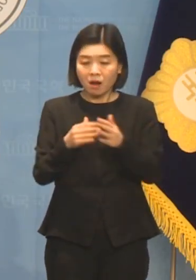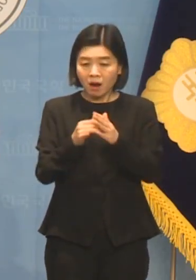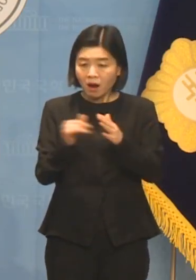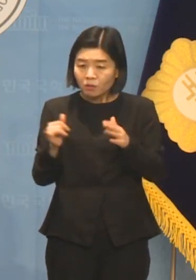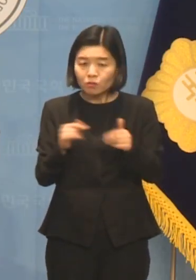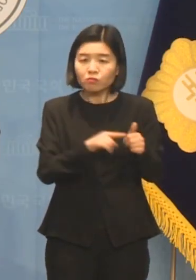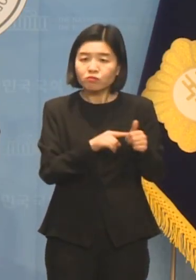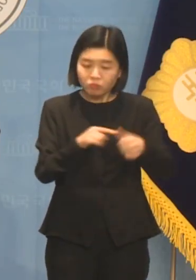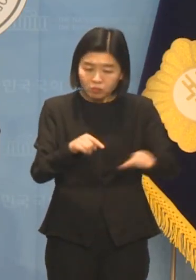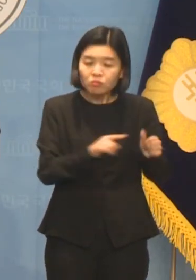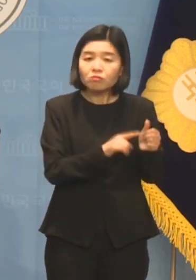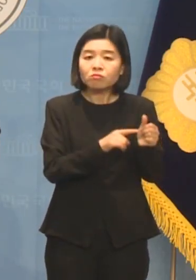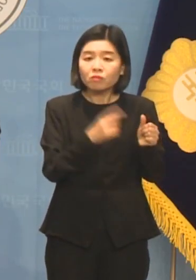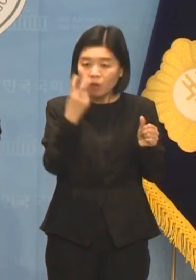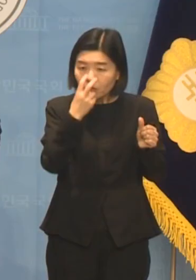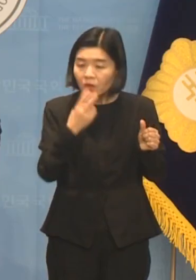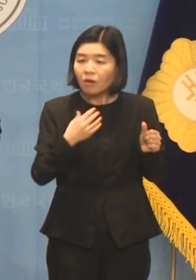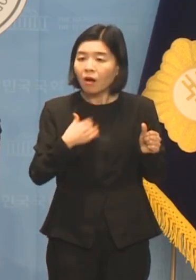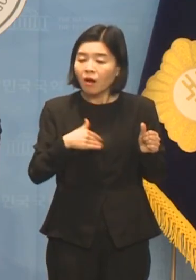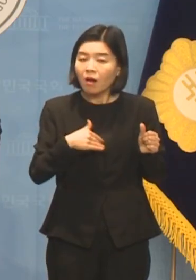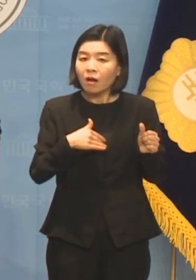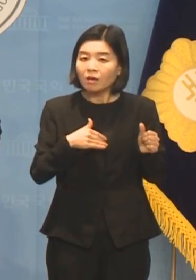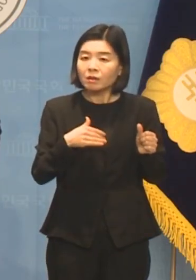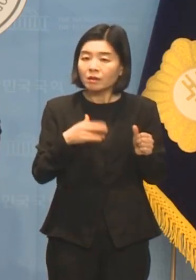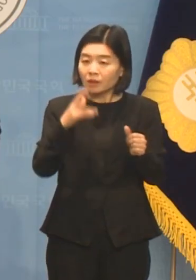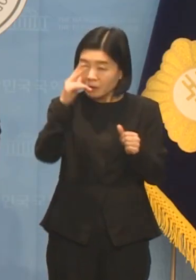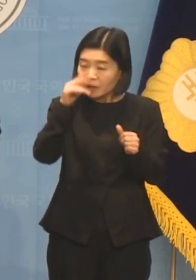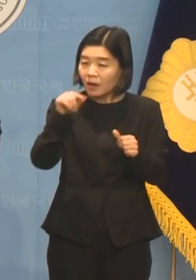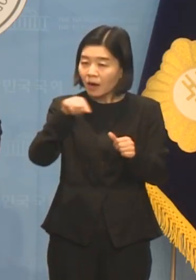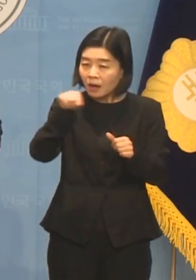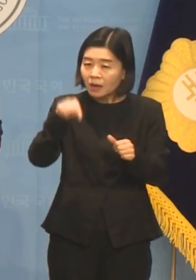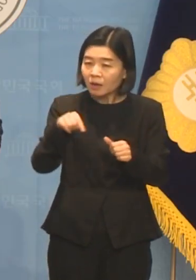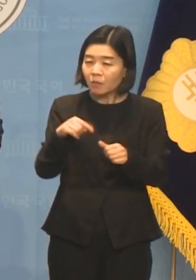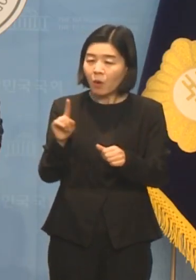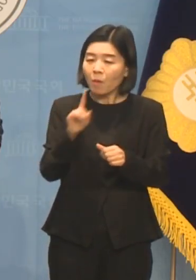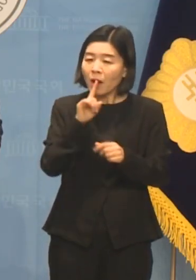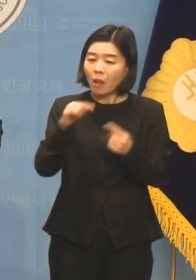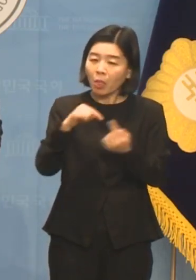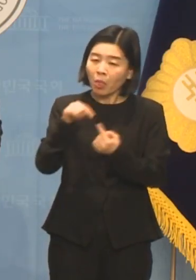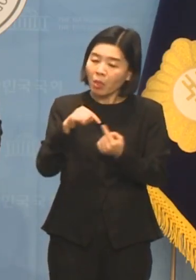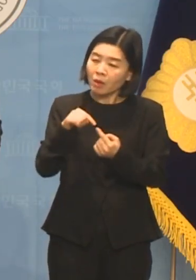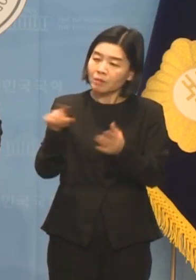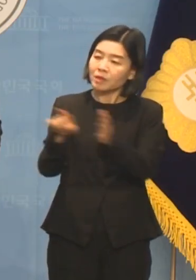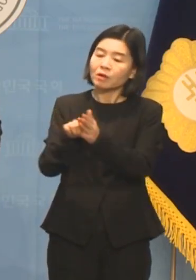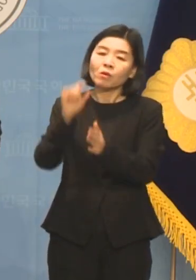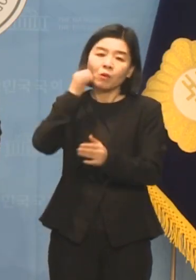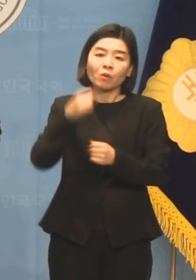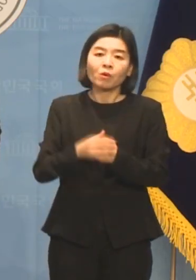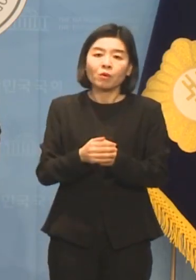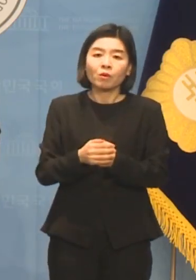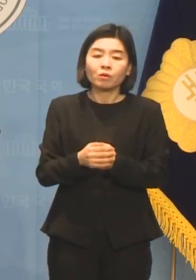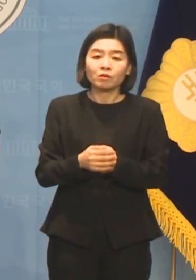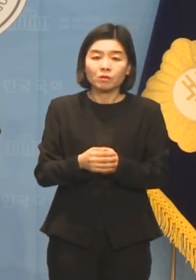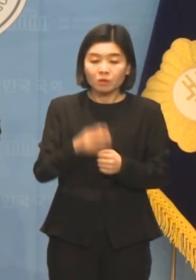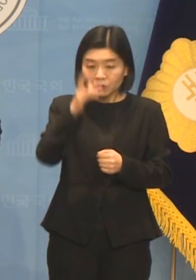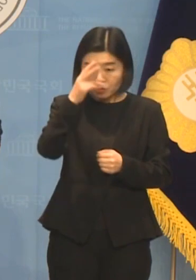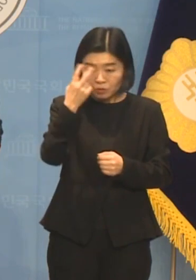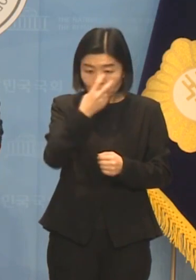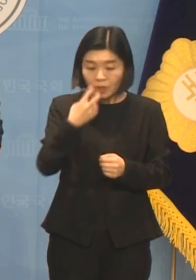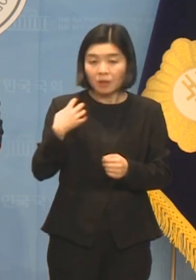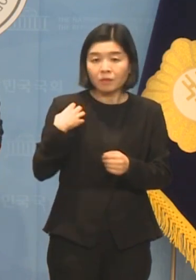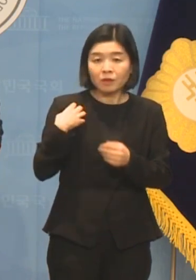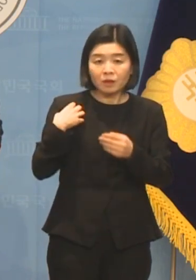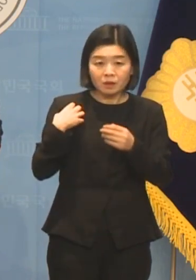검찰의 변명도 모두 다 믿기 어렵기는 마찬가지입니다. 여기에 이 수사를 담당했던 경찰은 3년